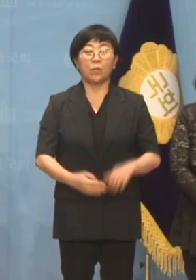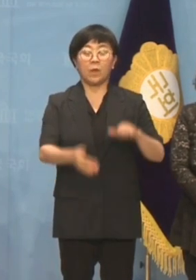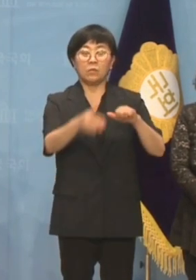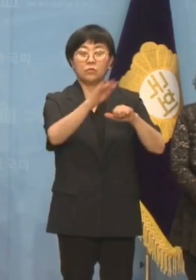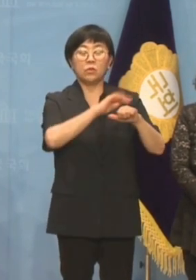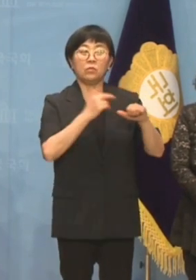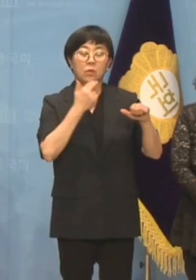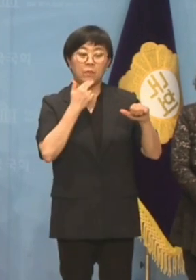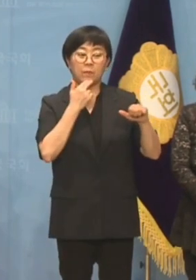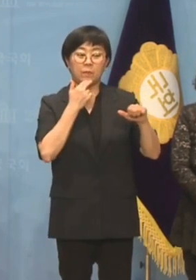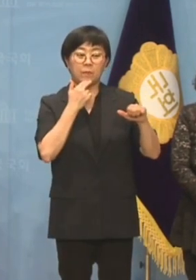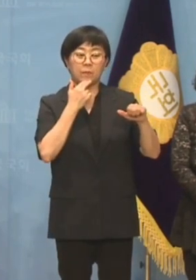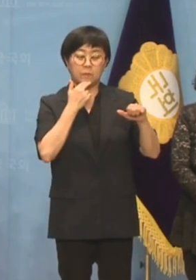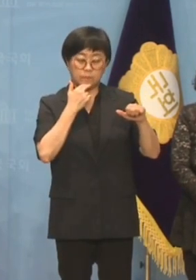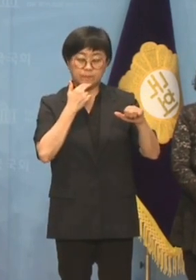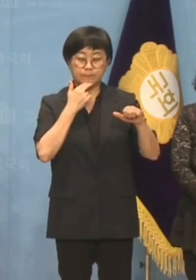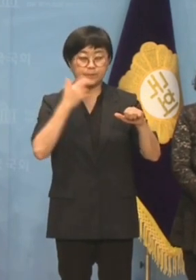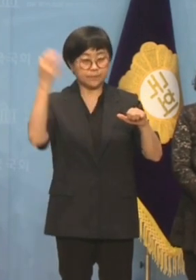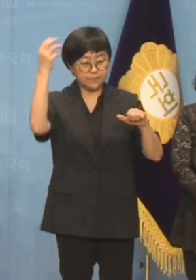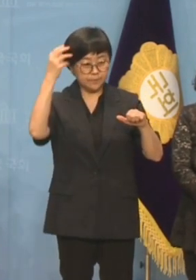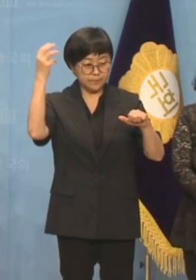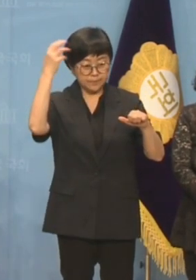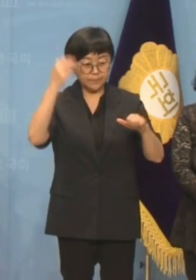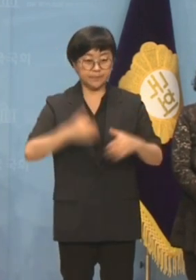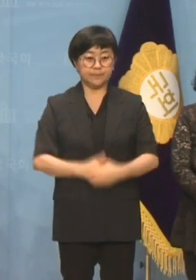무덤도 없는 원혼이여